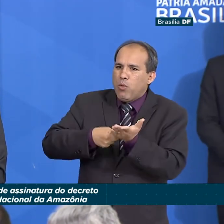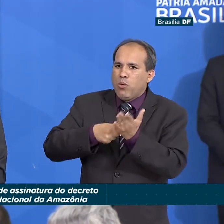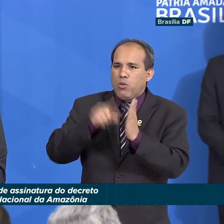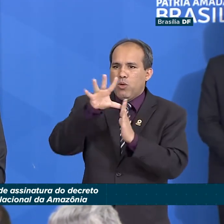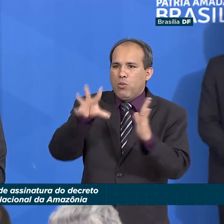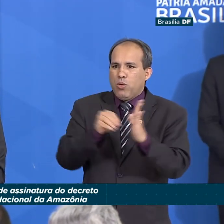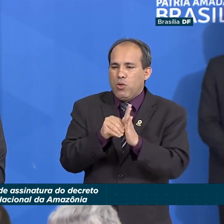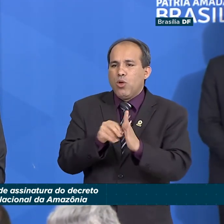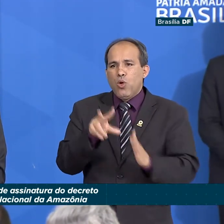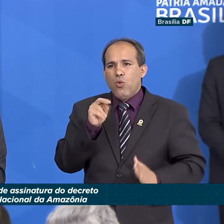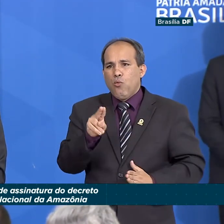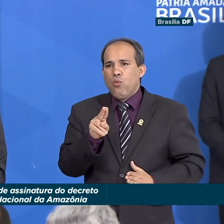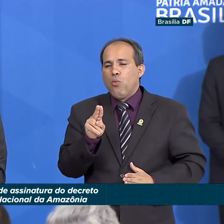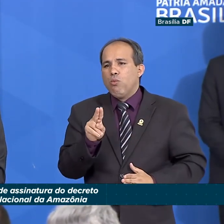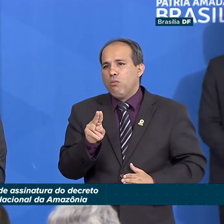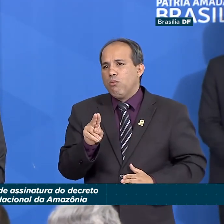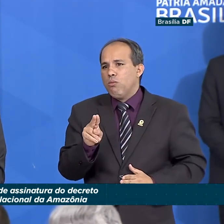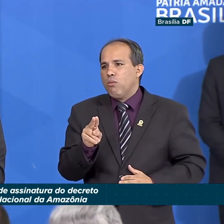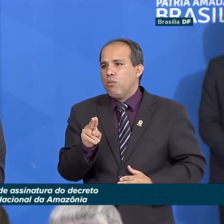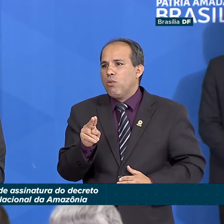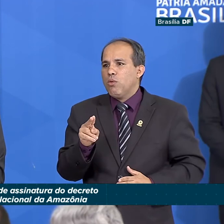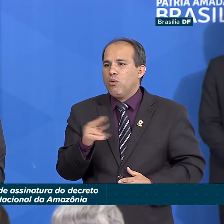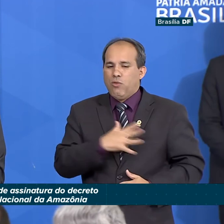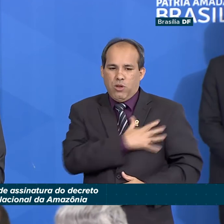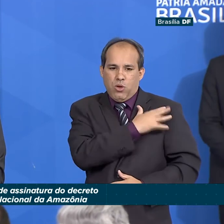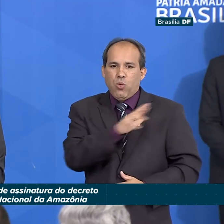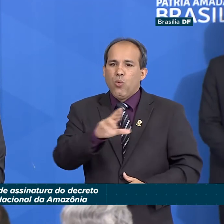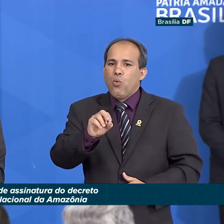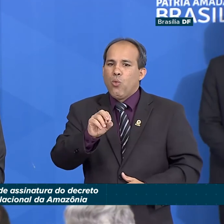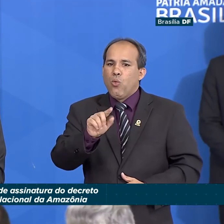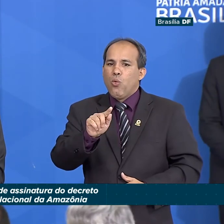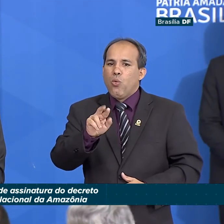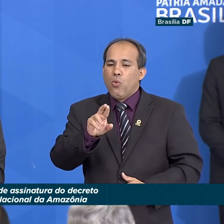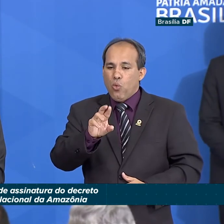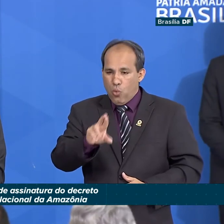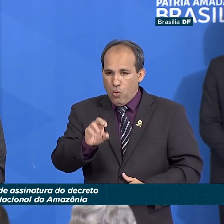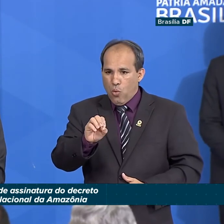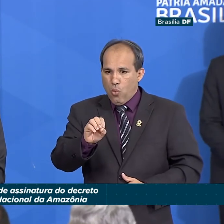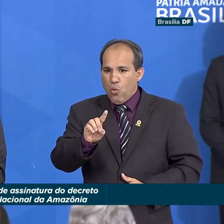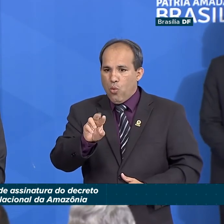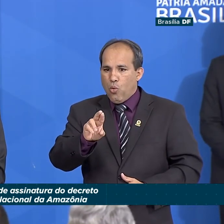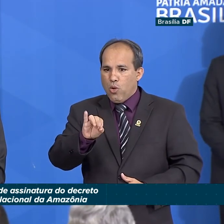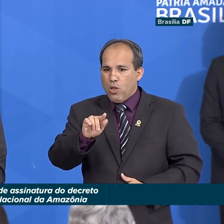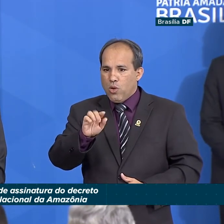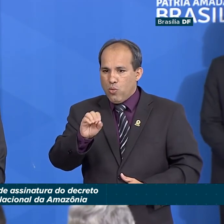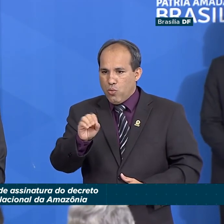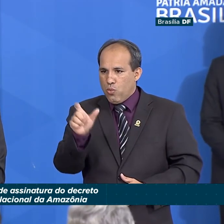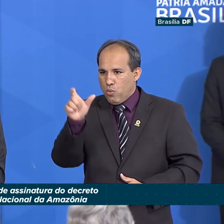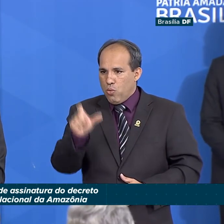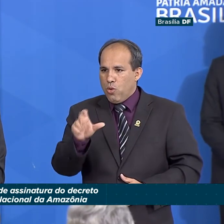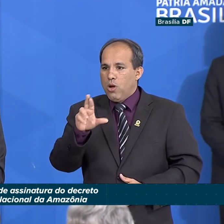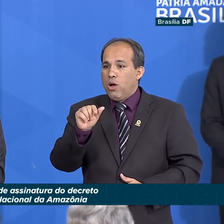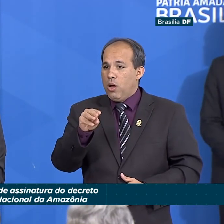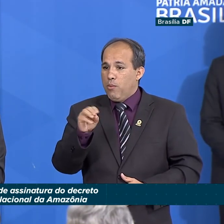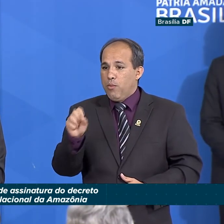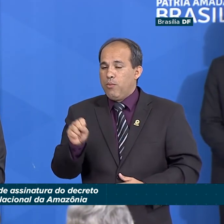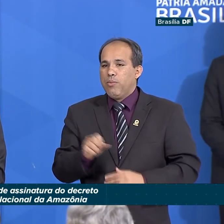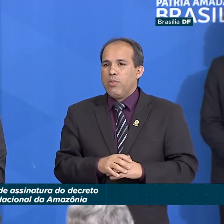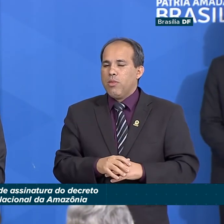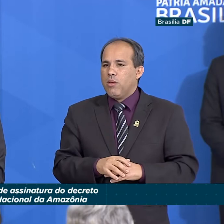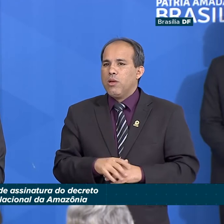me socorreria nas do general Rodrigo Otávio Jordão Ramos, o grande impulsionador